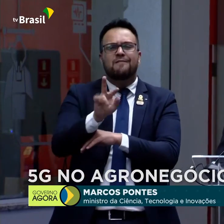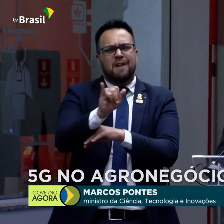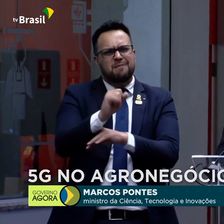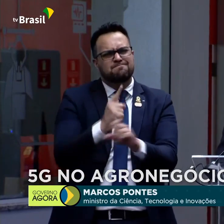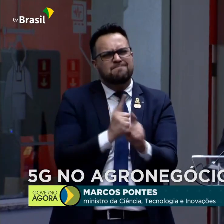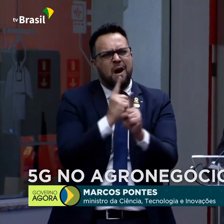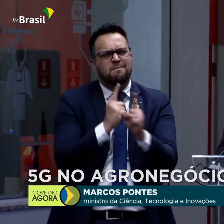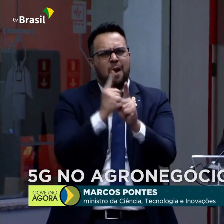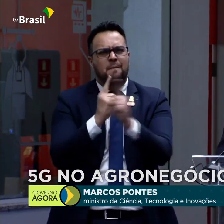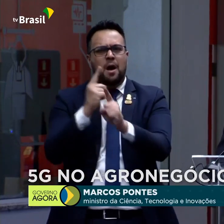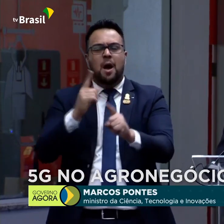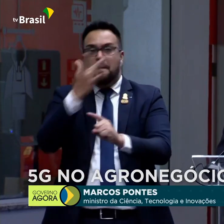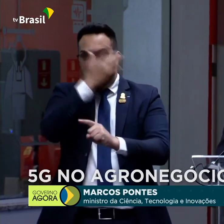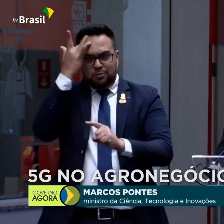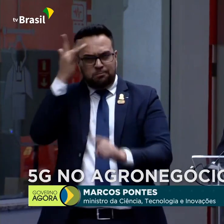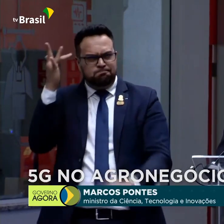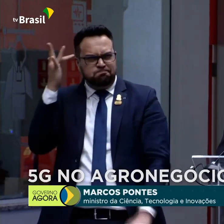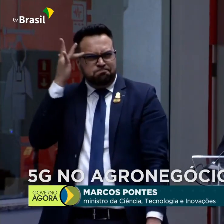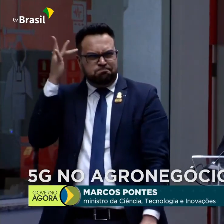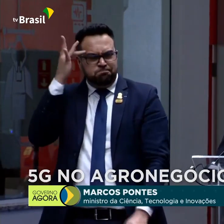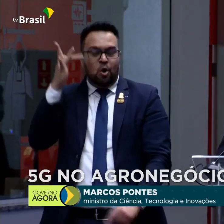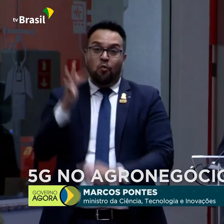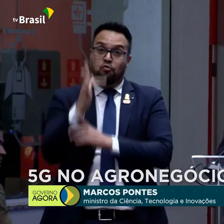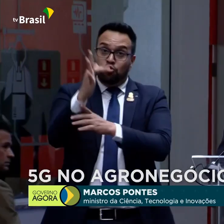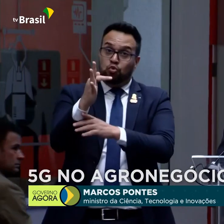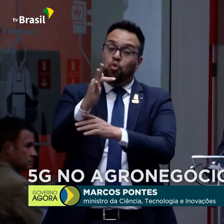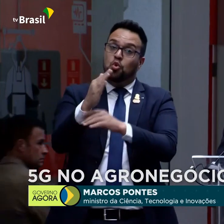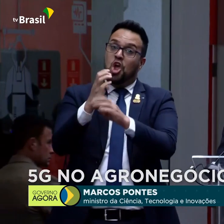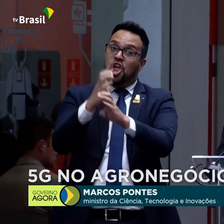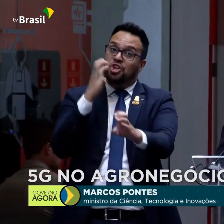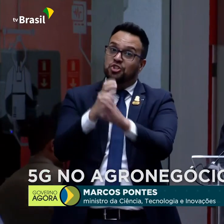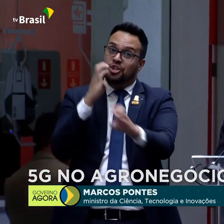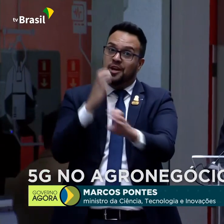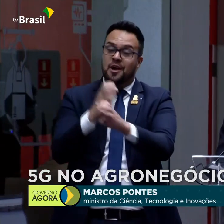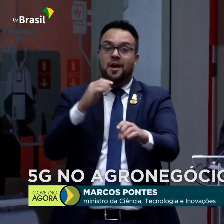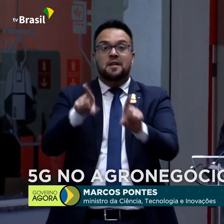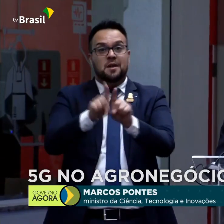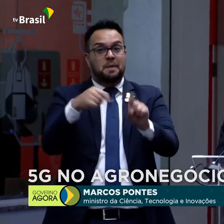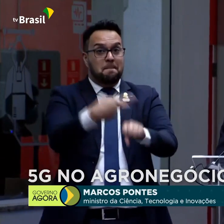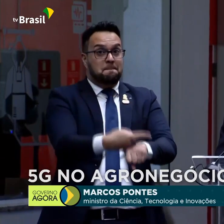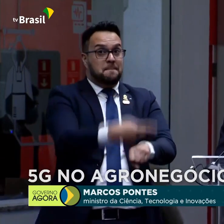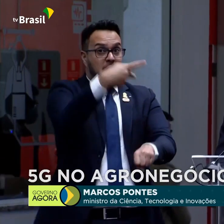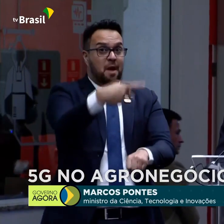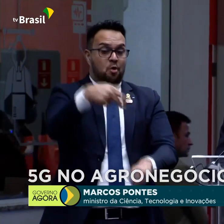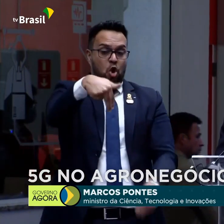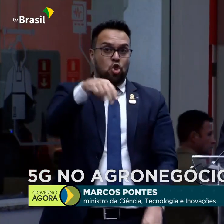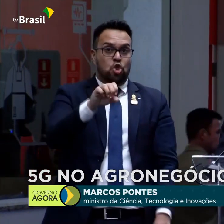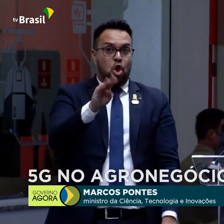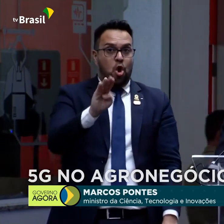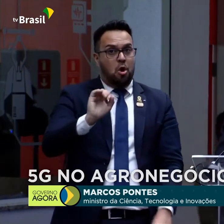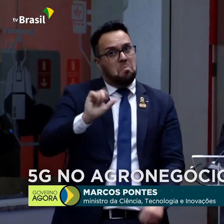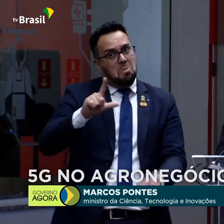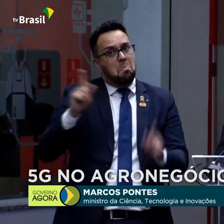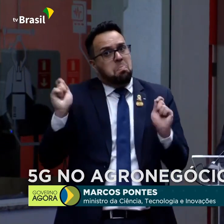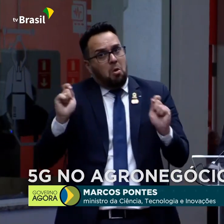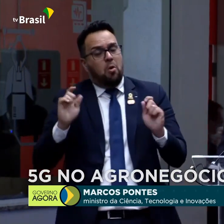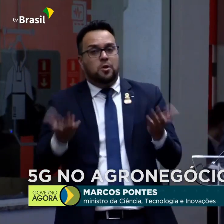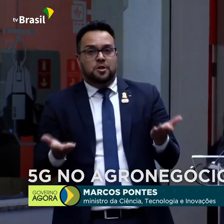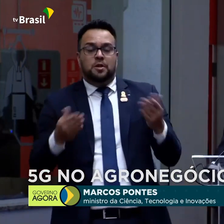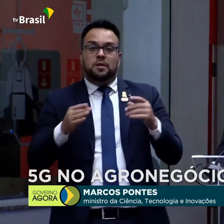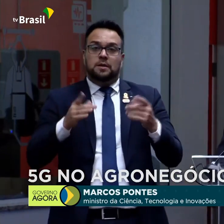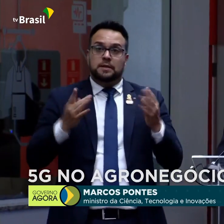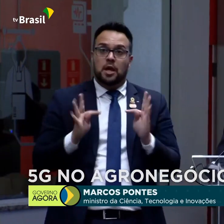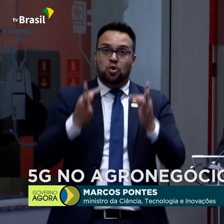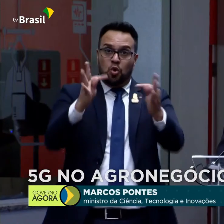muitos talentos para o Brasil. Futuros engenheiros, quem sabe um prêmio Nobel saindo daqui. A tecnologia, o